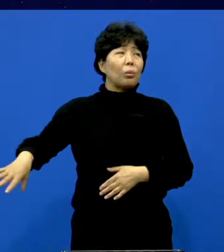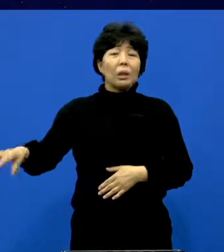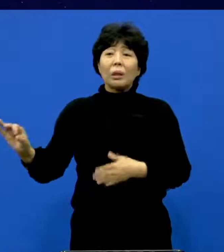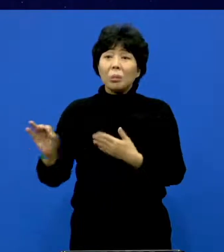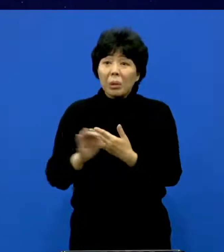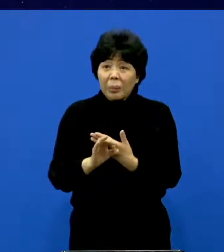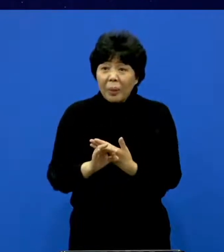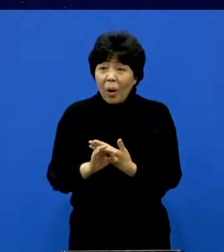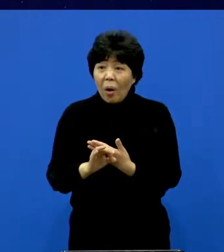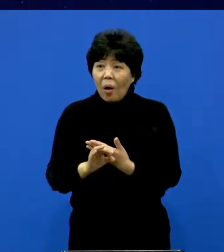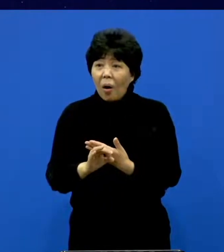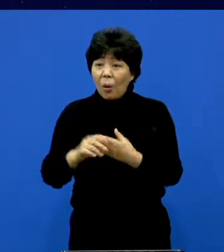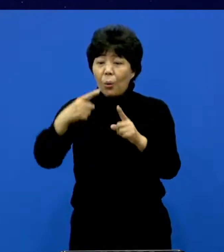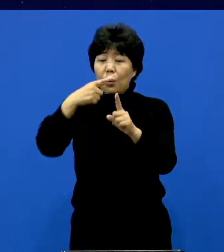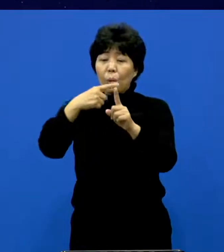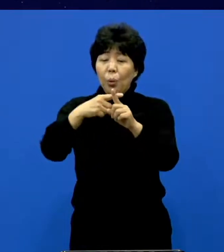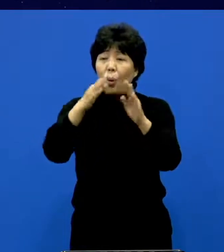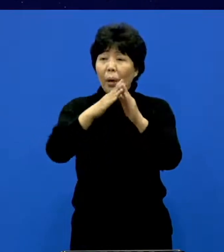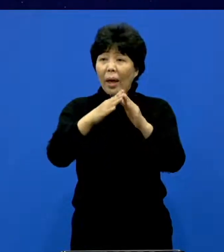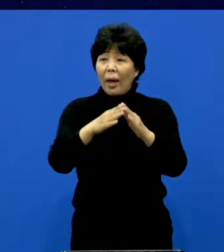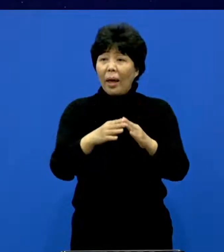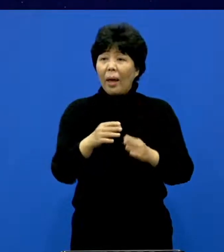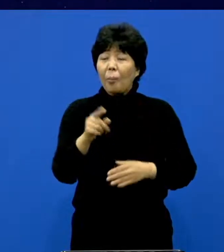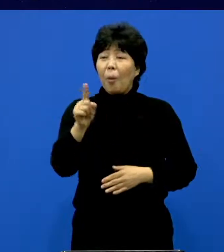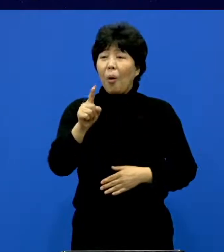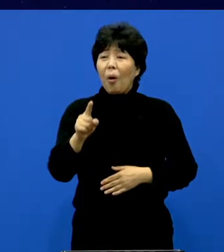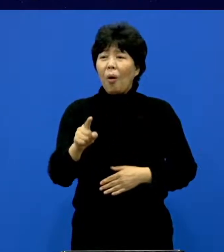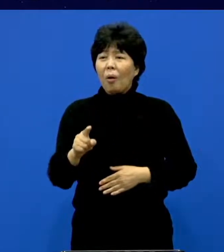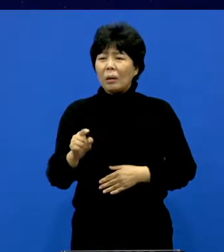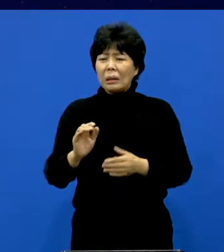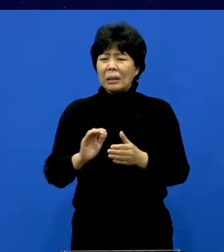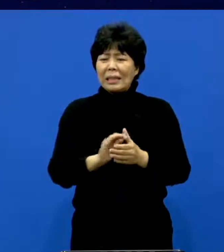되는 거예요. 세상 단체와 똑같은 겁니다. 복음이 있기 때문에.